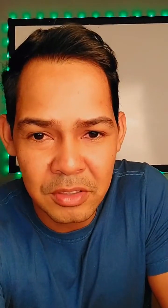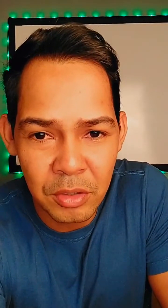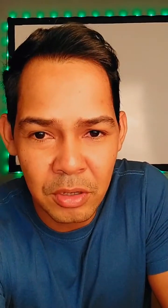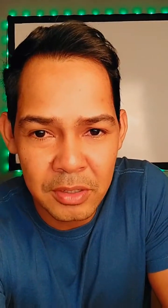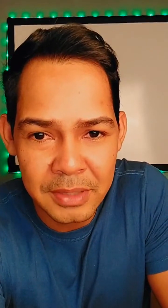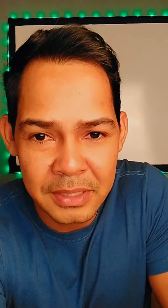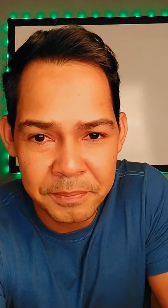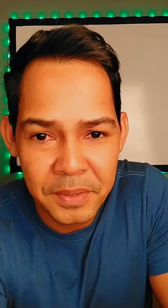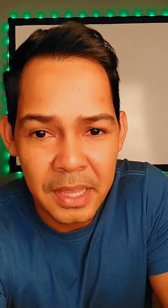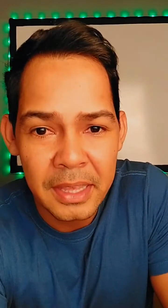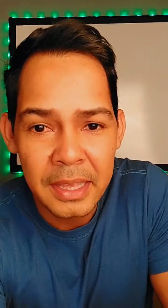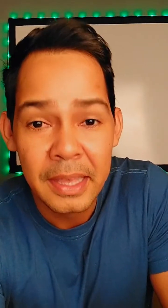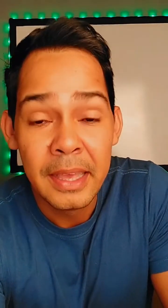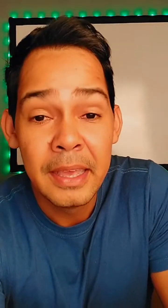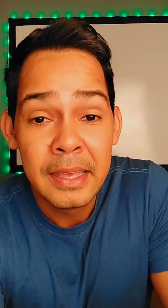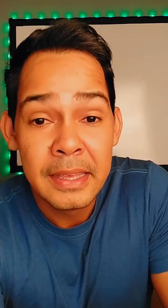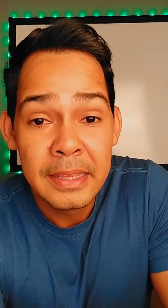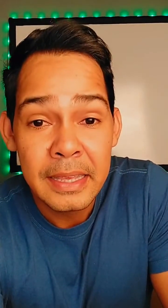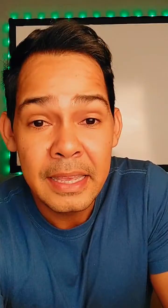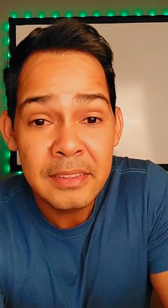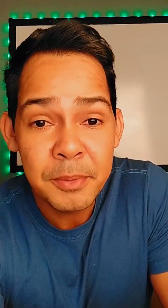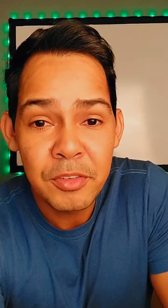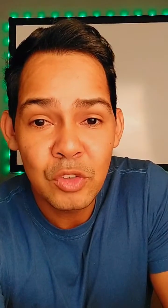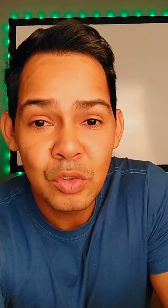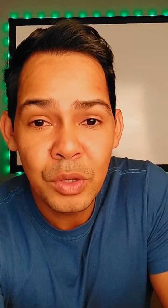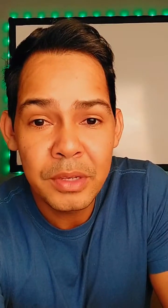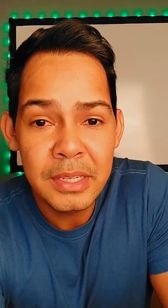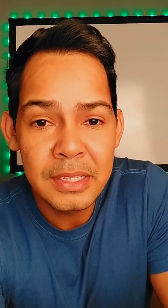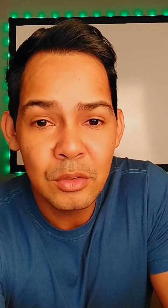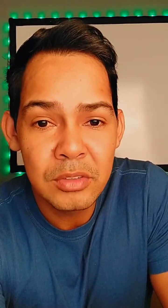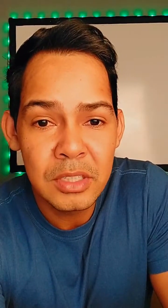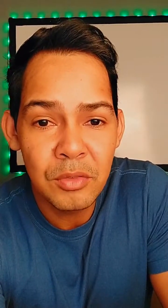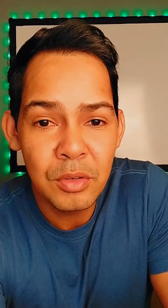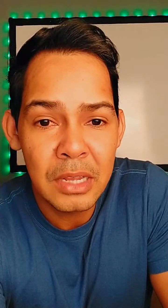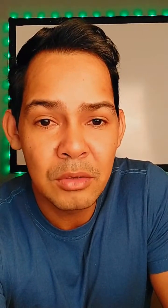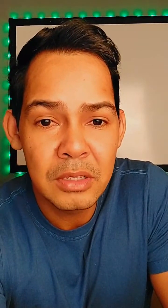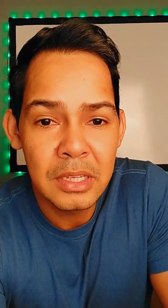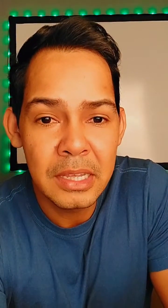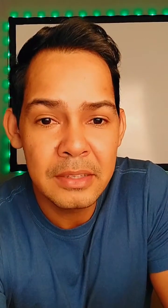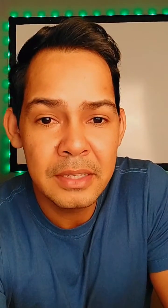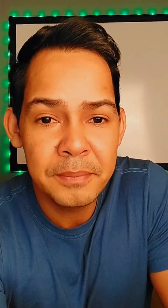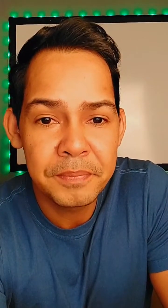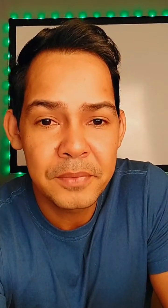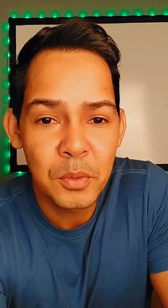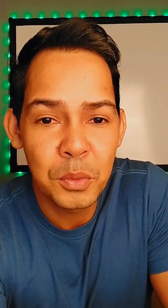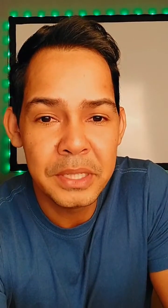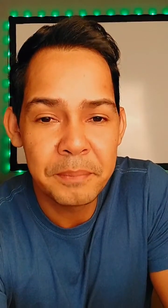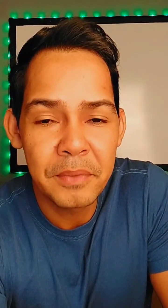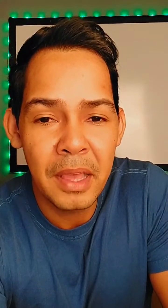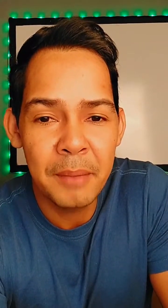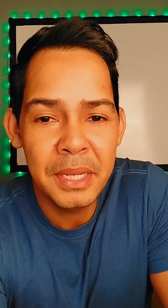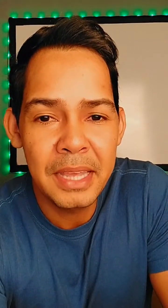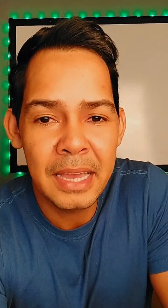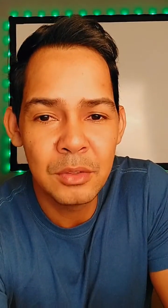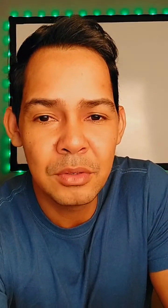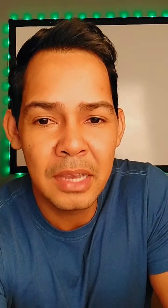colocam aí. Esse professor é um querido. Se não for aluna dele ainda, cuida. Obrigado. A